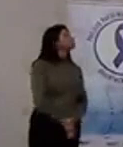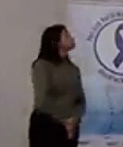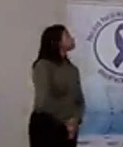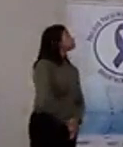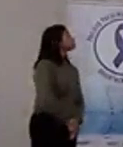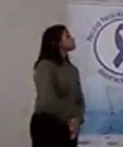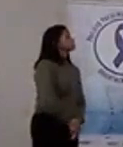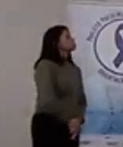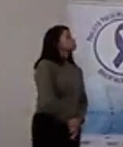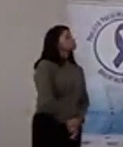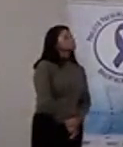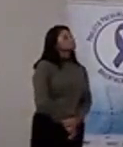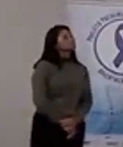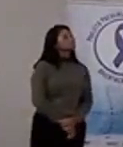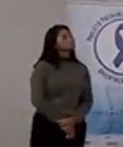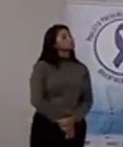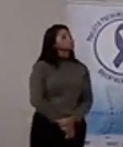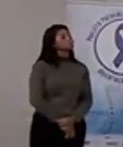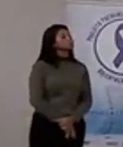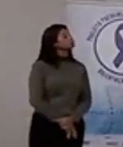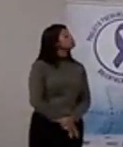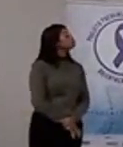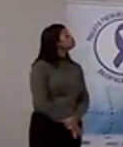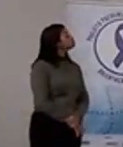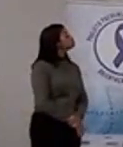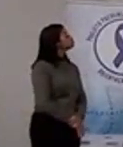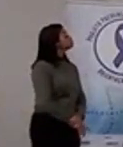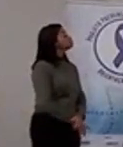dela quebram completamente. Não é igual